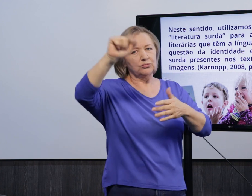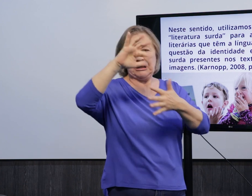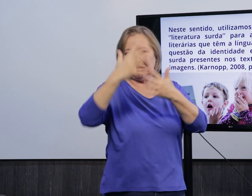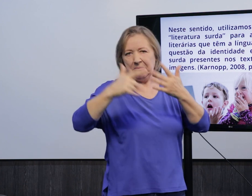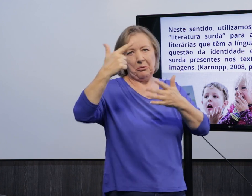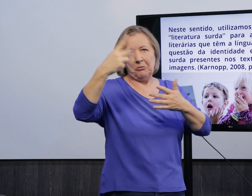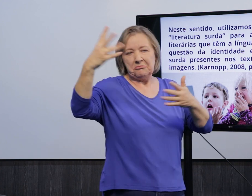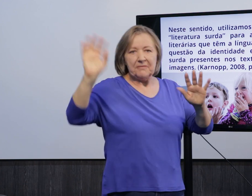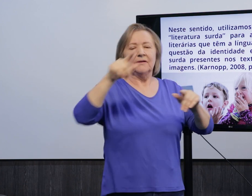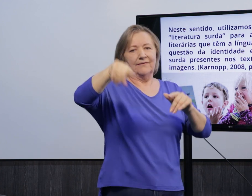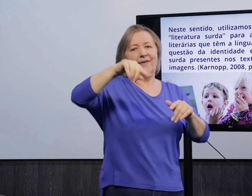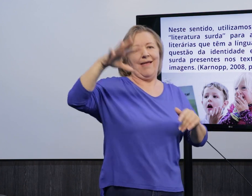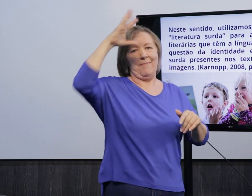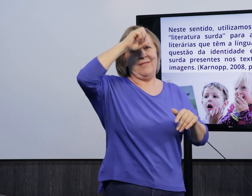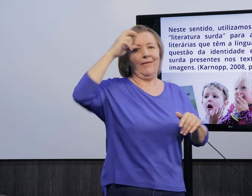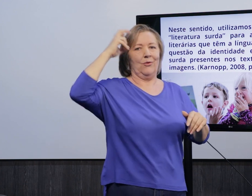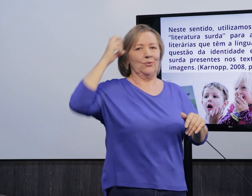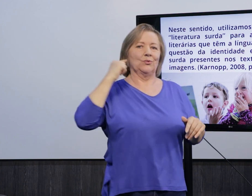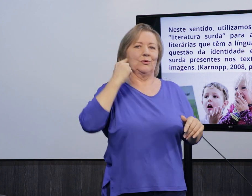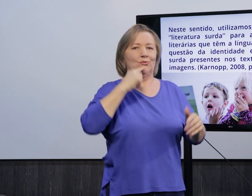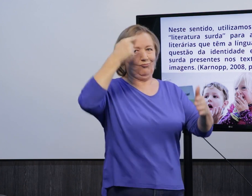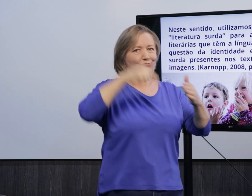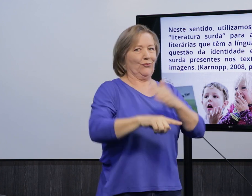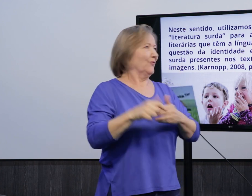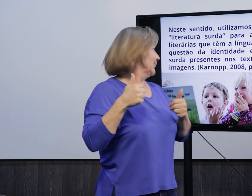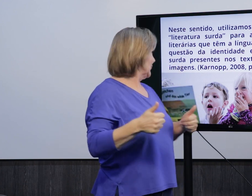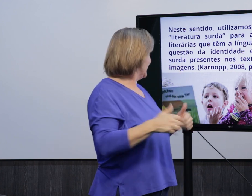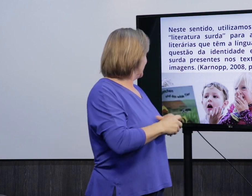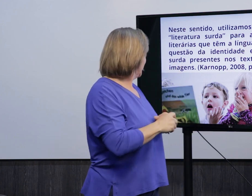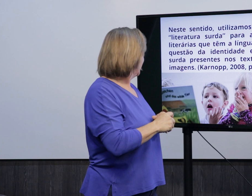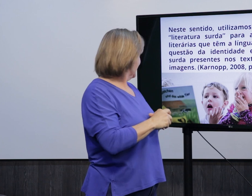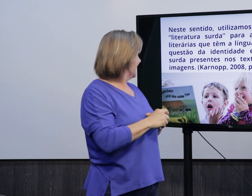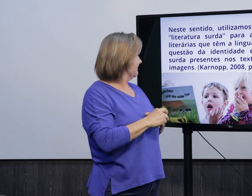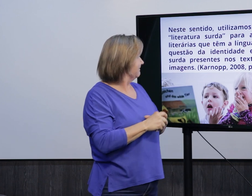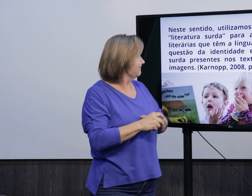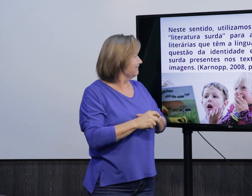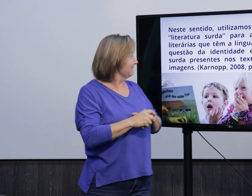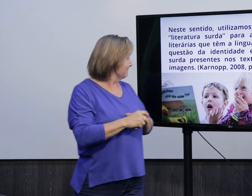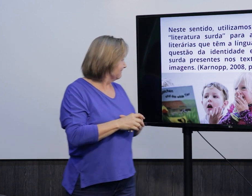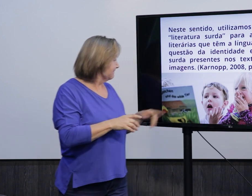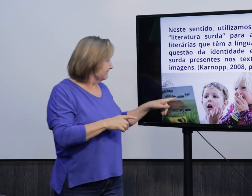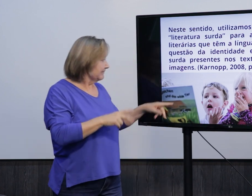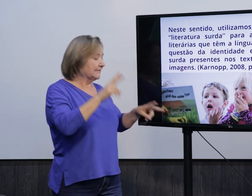estabelecer a sua cultura surda né ele vai aprender sobre a cultura surda também por meio da